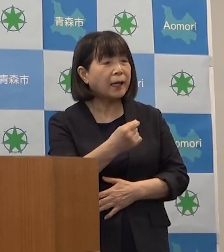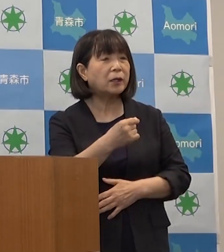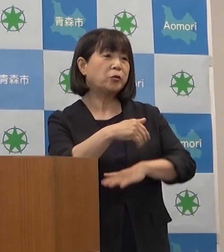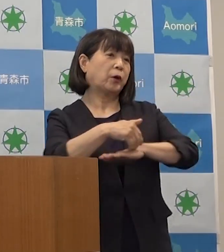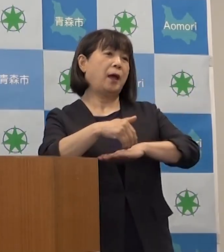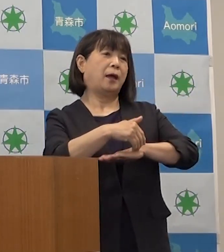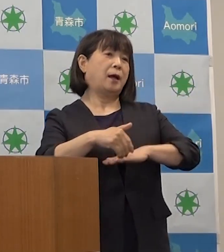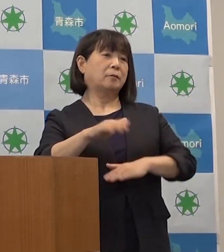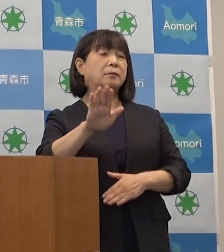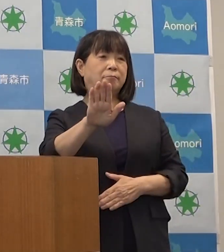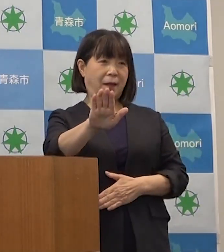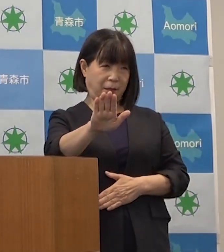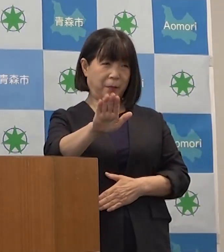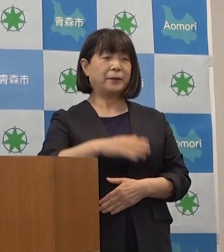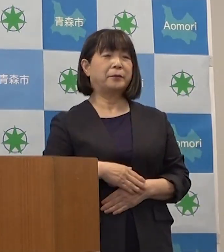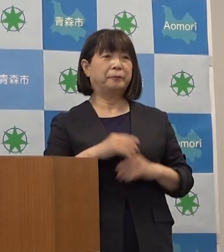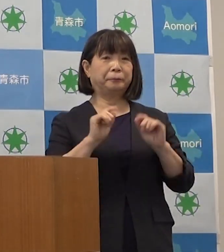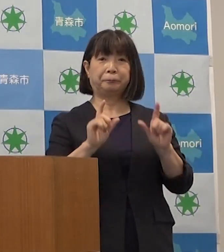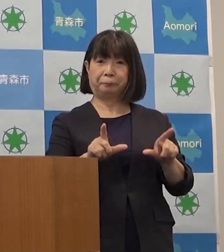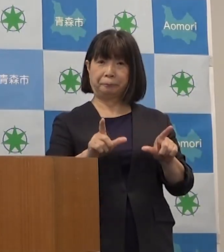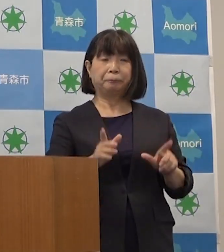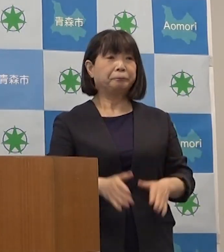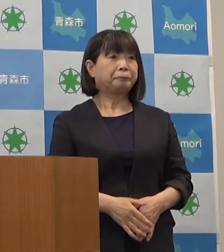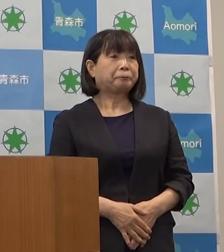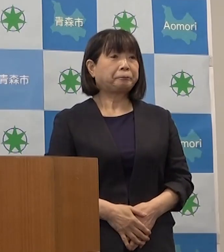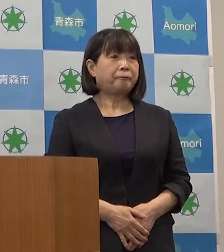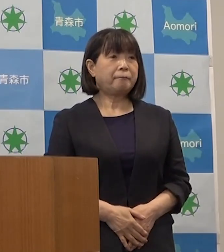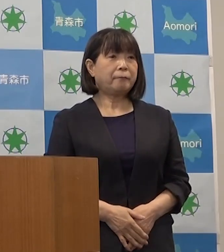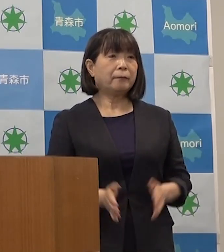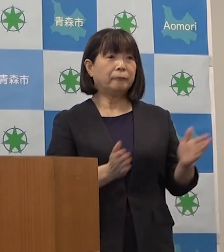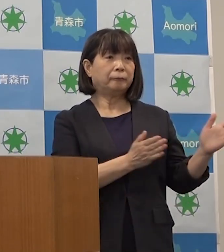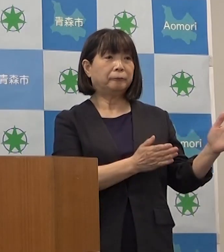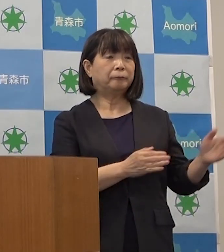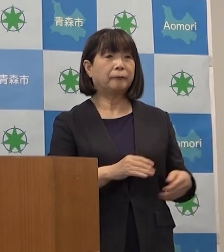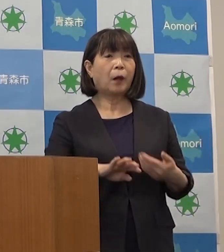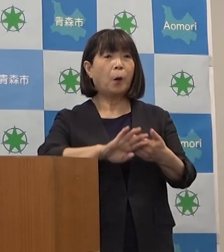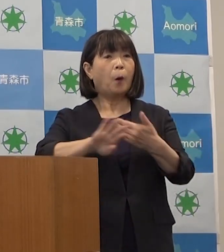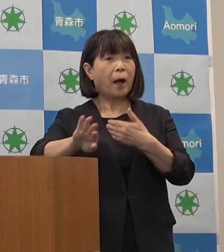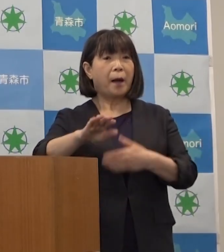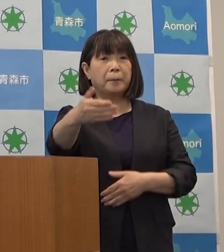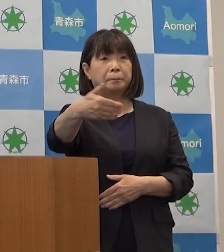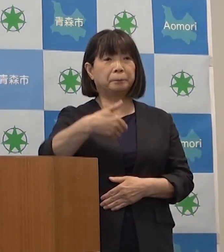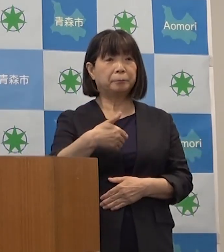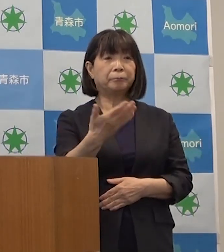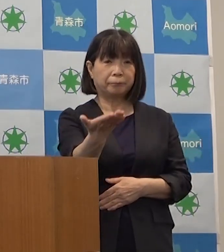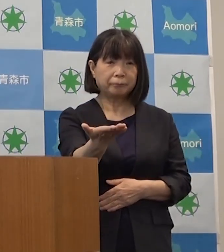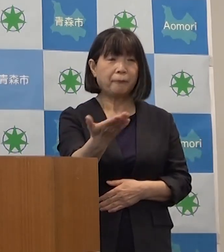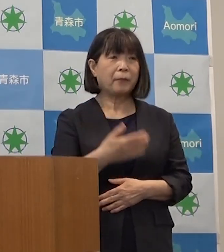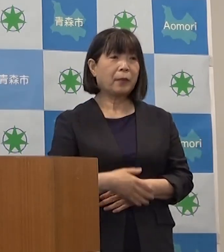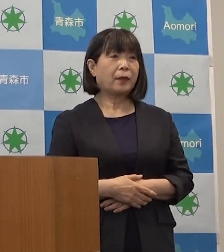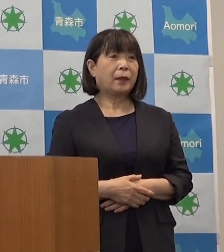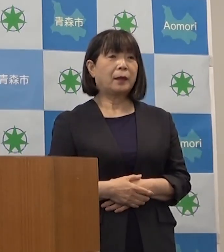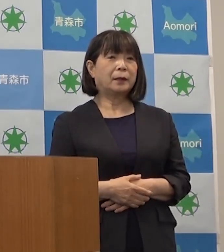えております。 よろしいでしょうか。他にございませんでしょうか。